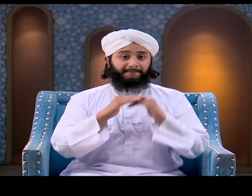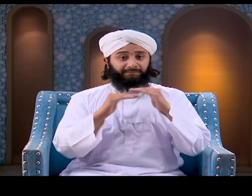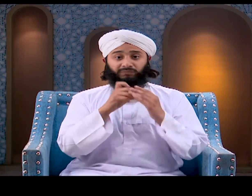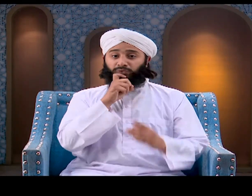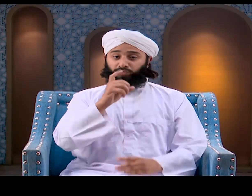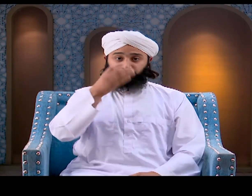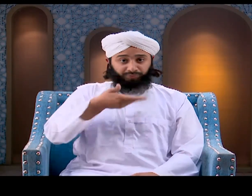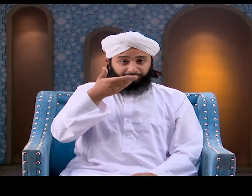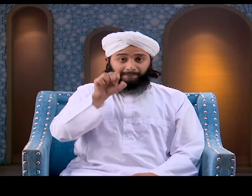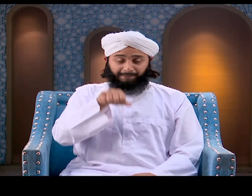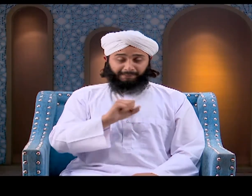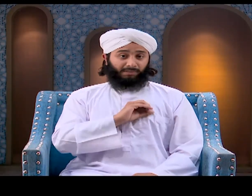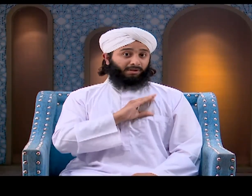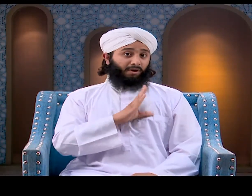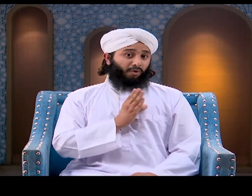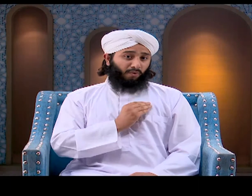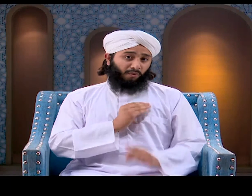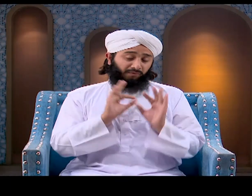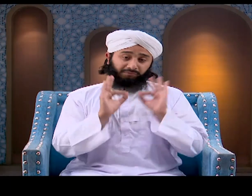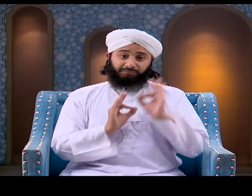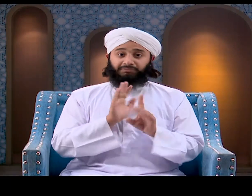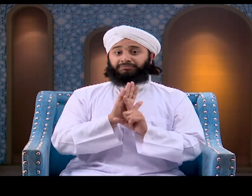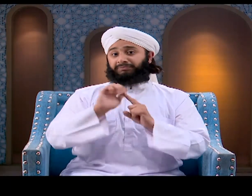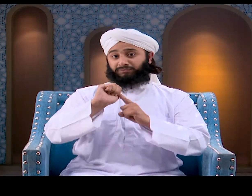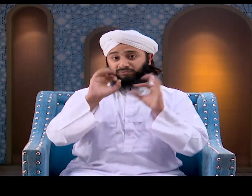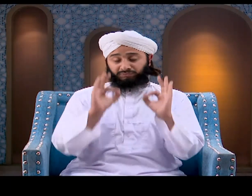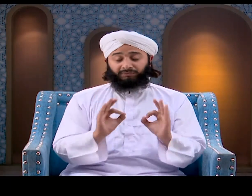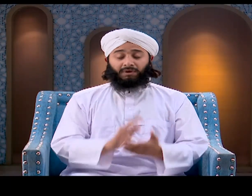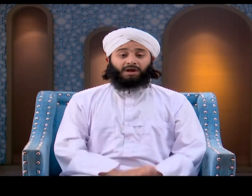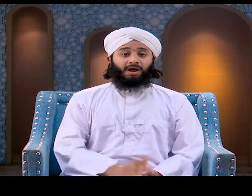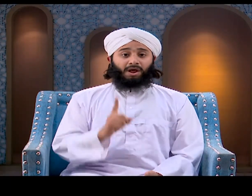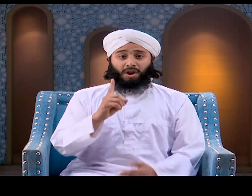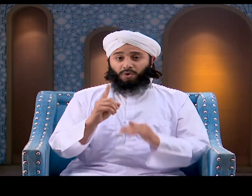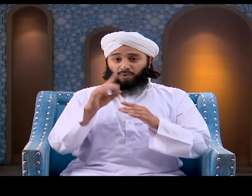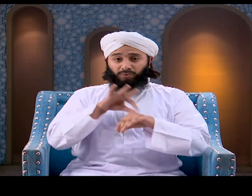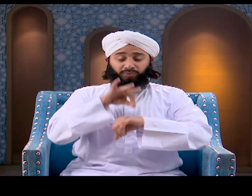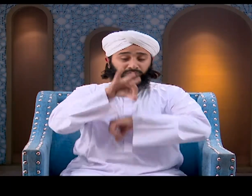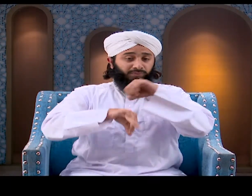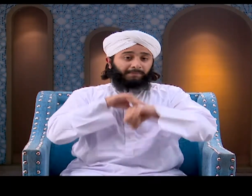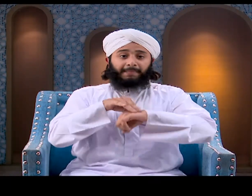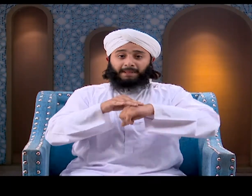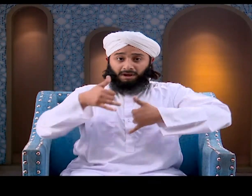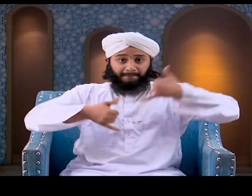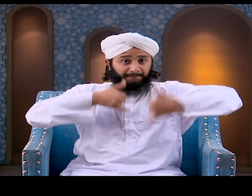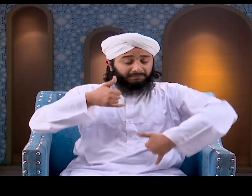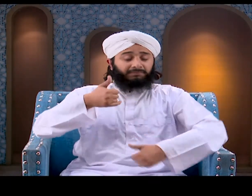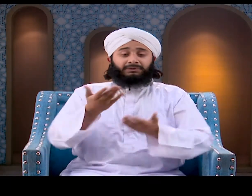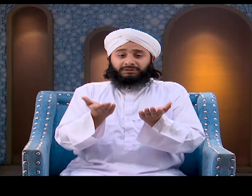حکم ارشاد فرمایا ہے، جبکہ لوگوں کی غفلت کا حال یہ ہے کہ وہ اپنا محاسبہ کیے جانے سے اور قیامت کے دن پیش آنے